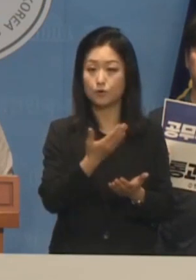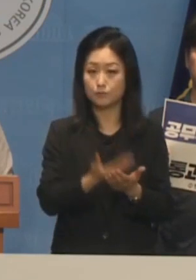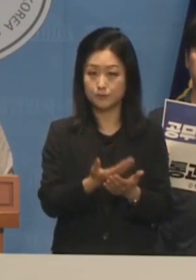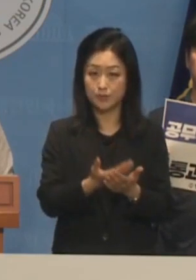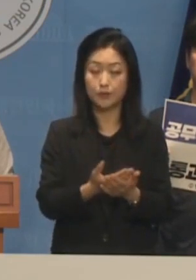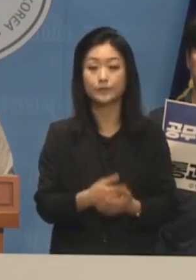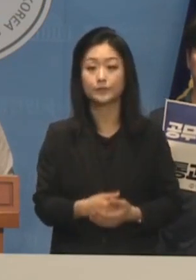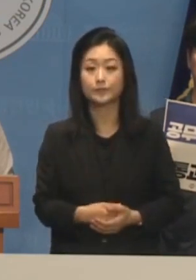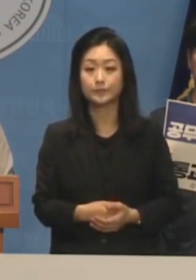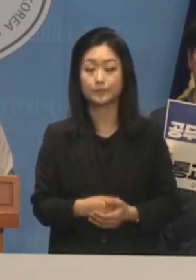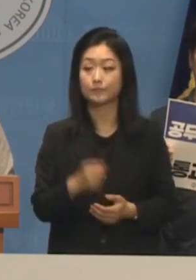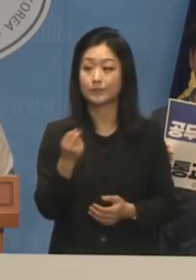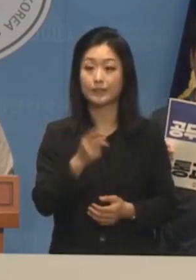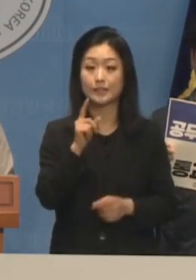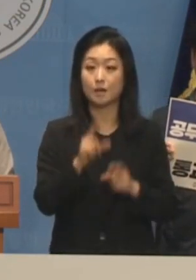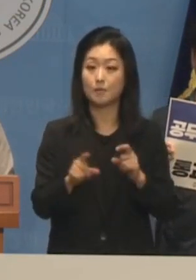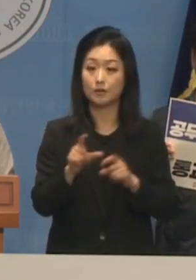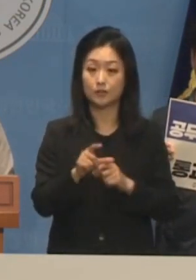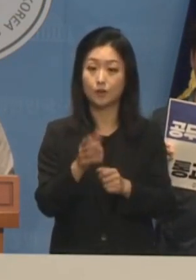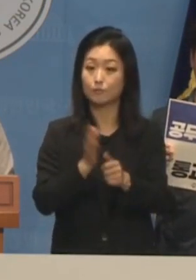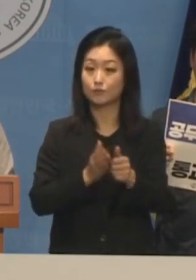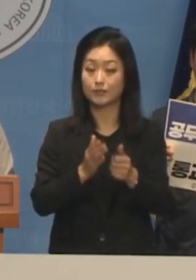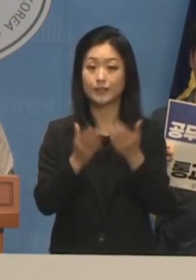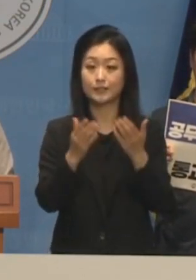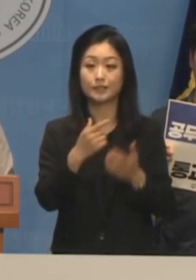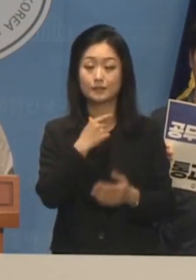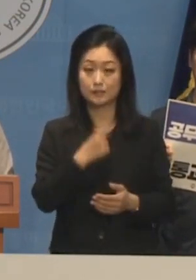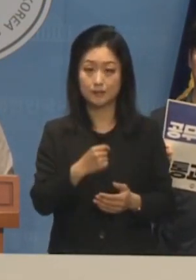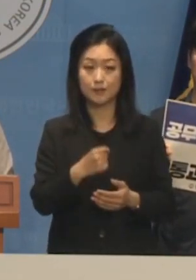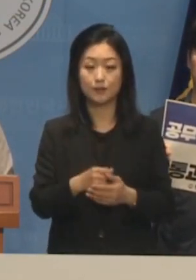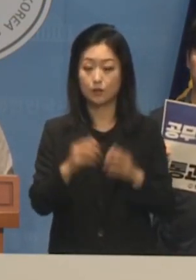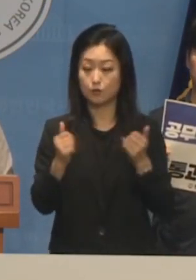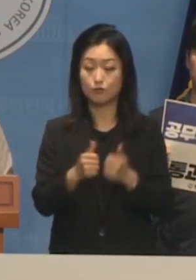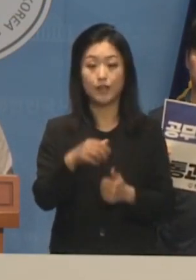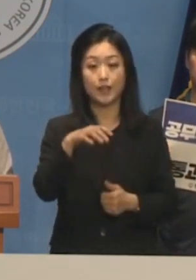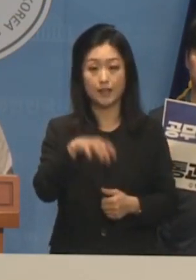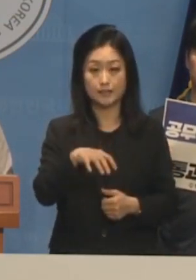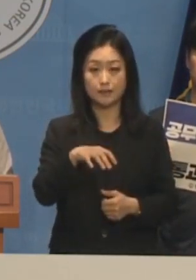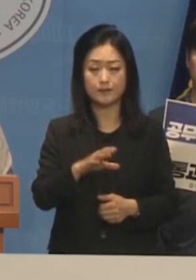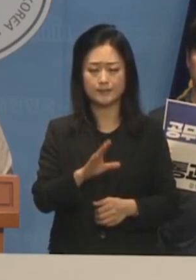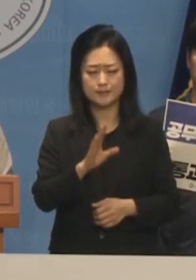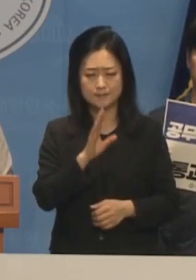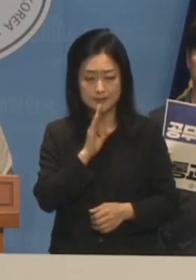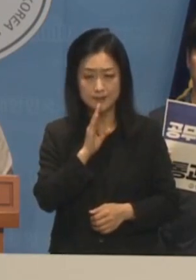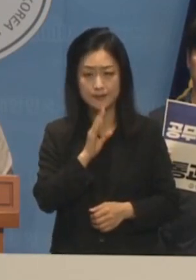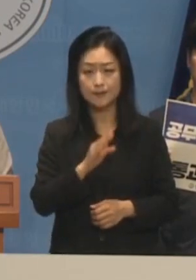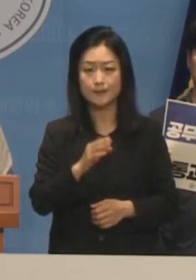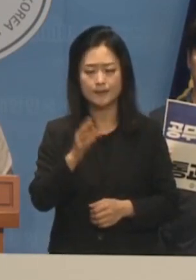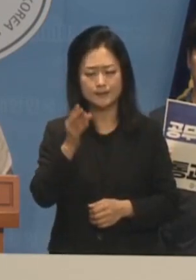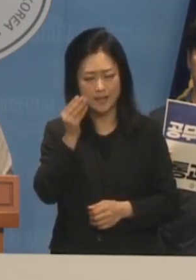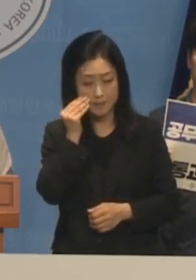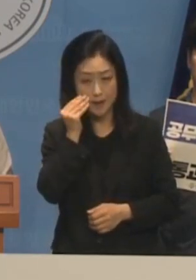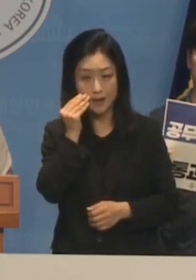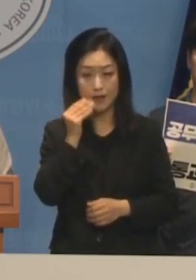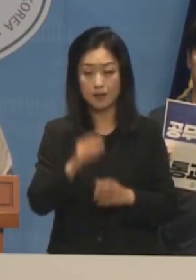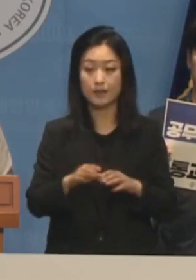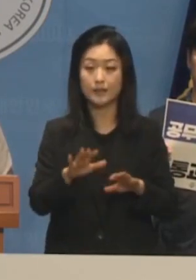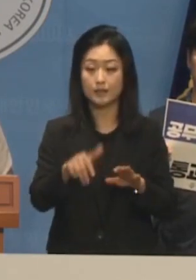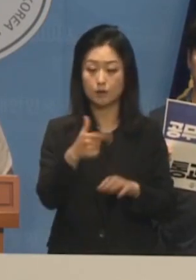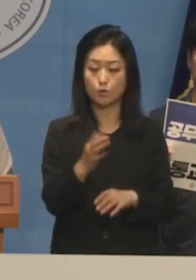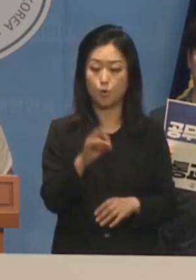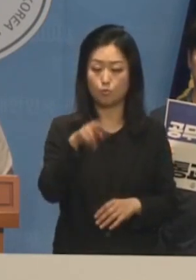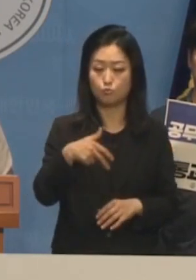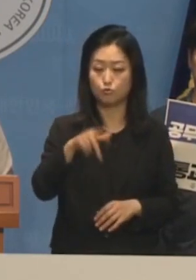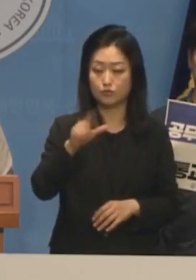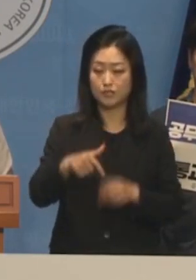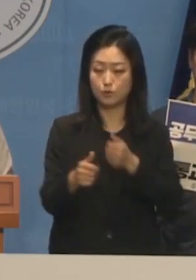바랍니다. 다시 한번 간곡히 호소드립니다. 국회는 반드시 공무직위원회법을